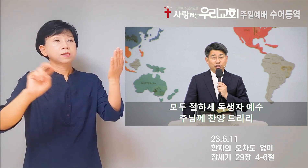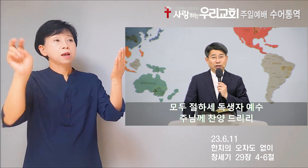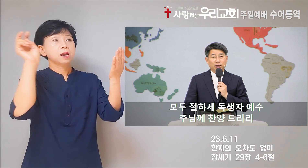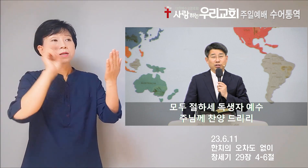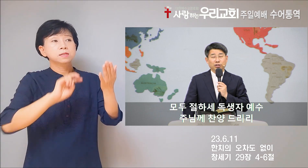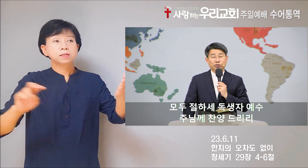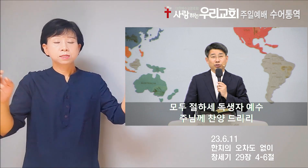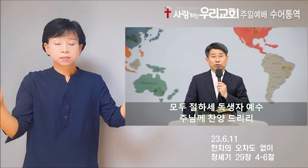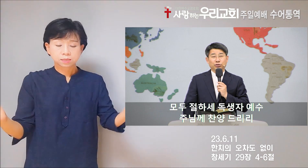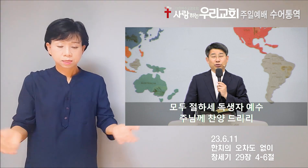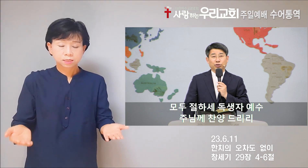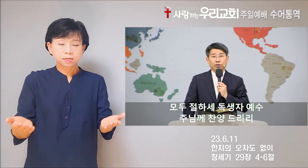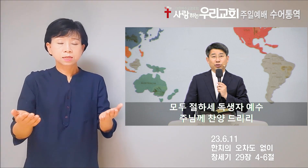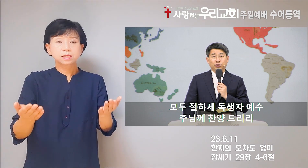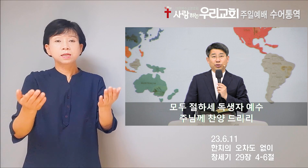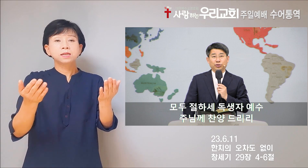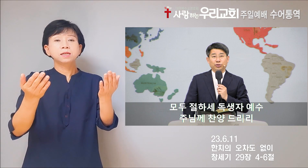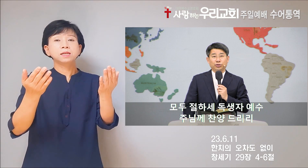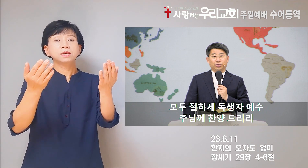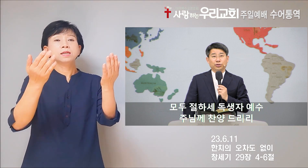주님께 찬양